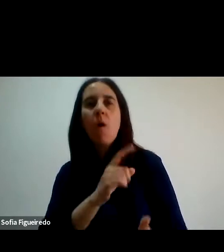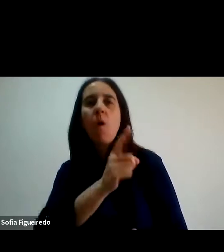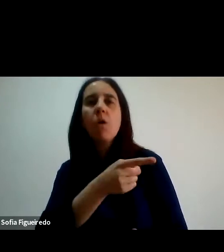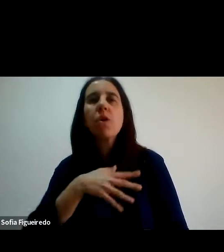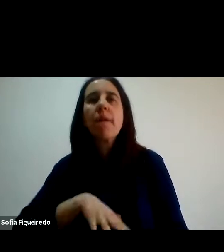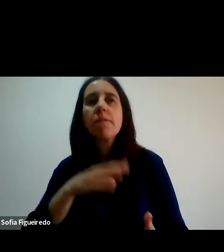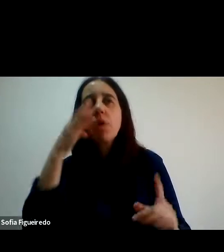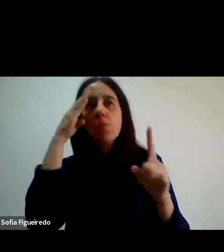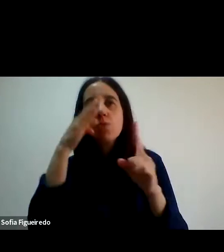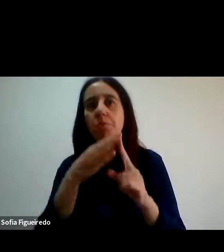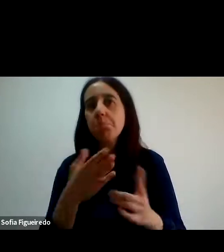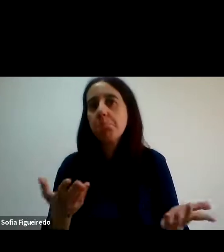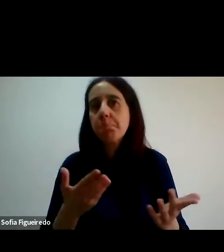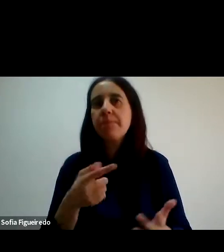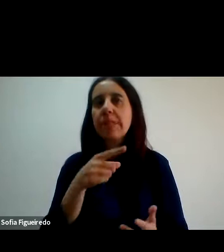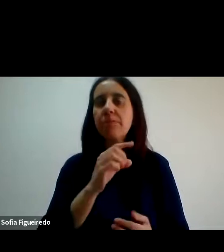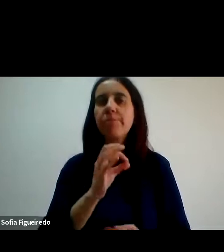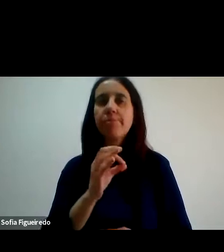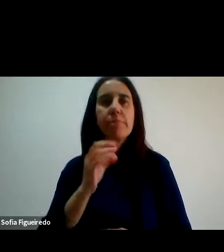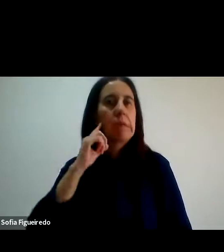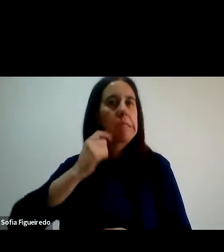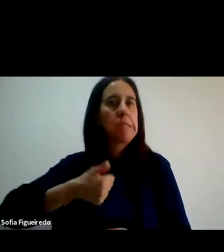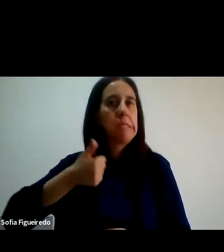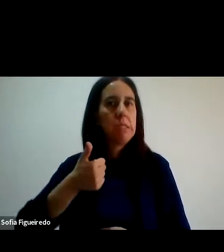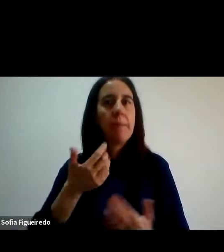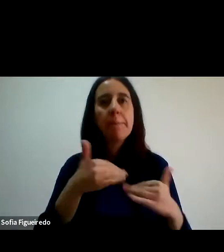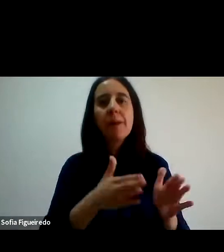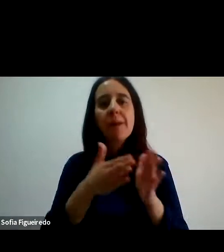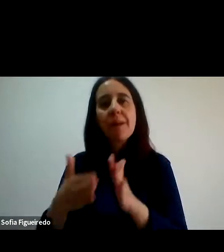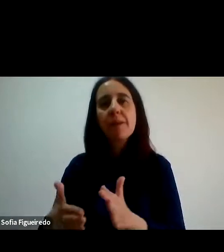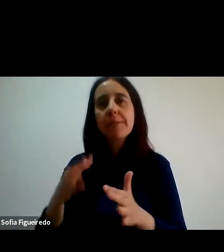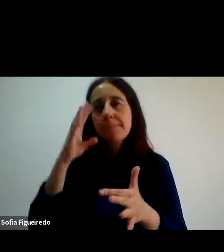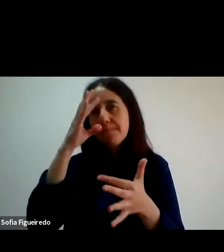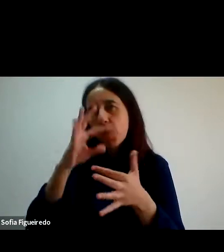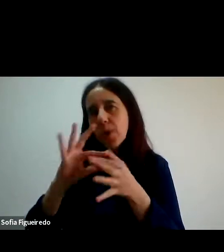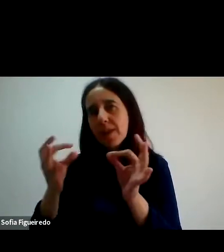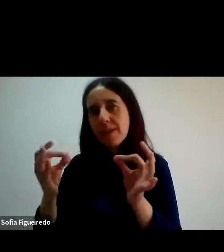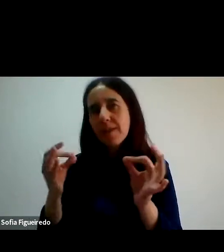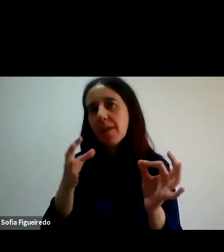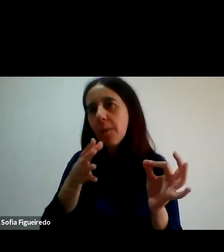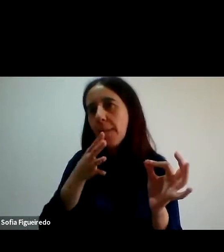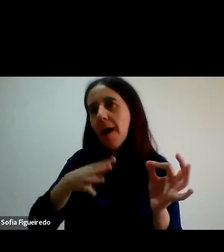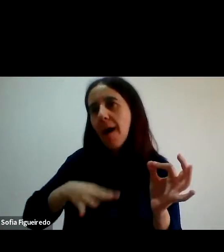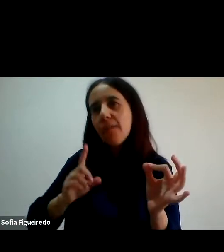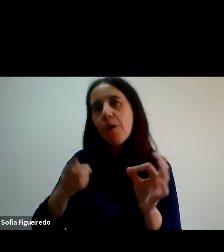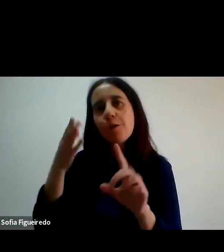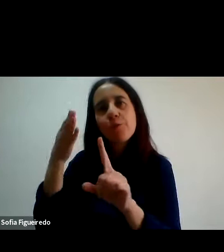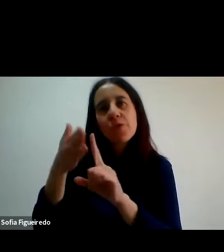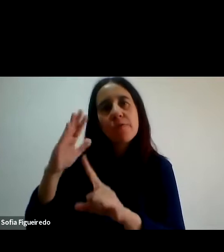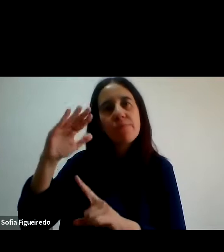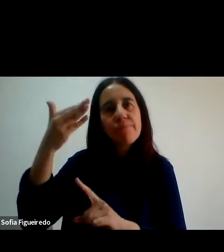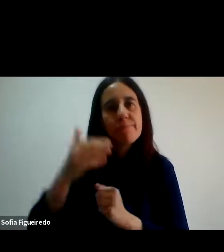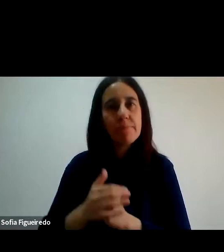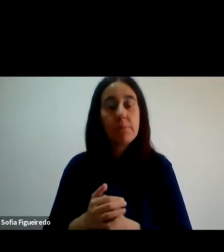determinado objetivo, esse é um ponto absolutamente central, mas tem que ser coerente com aquilo que queremos definir como objetivo de topo. Portanto, é